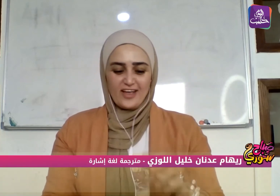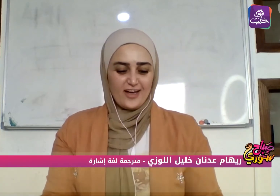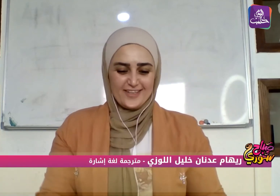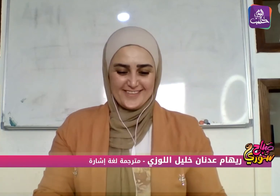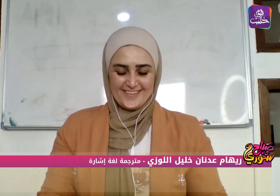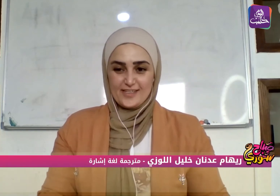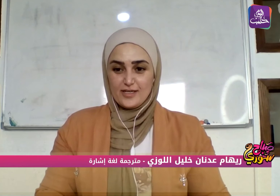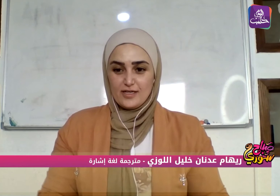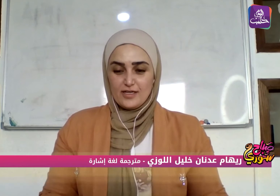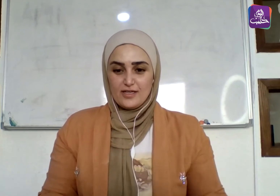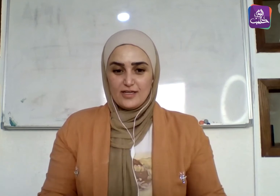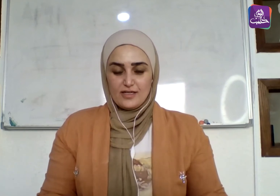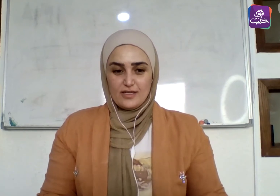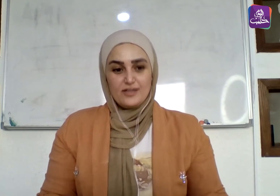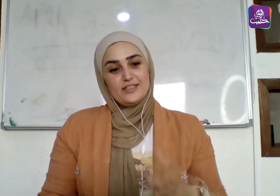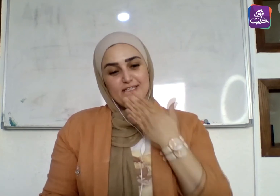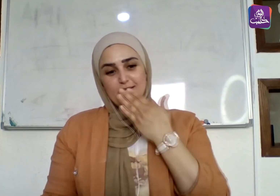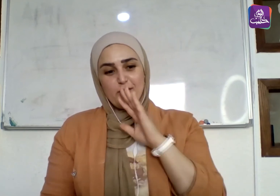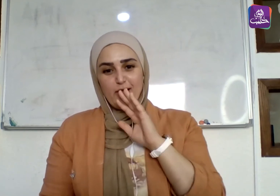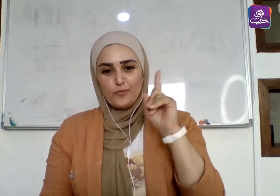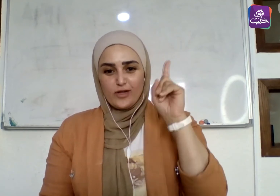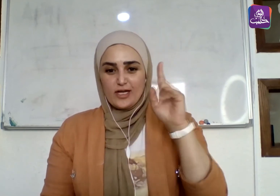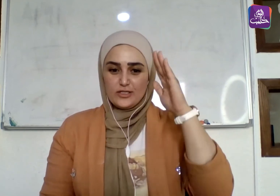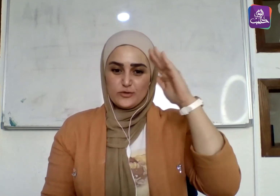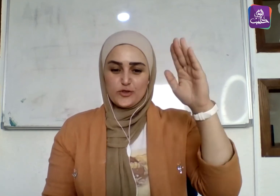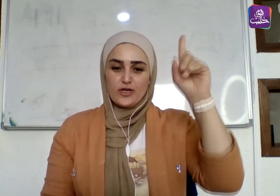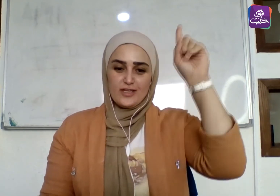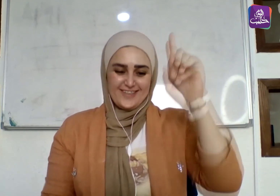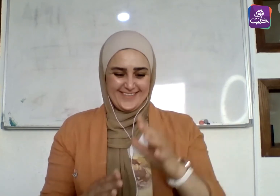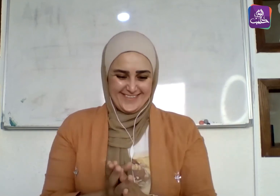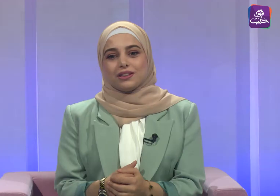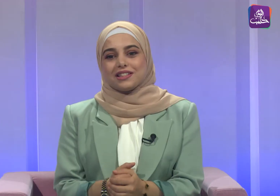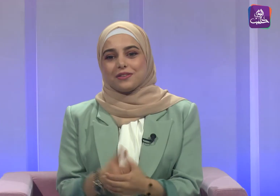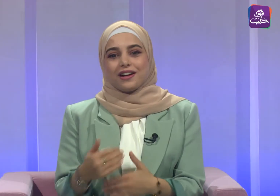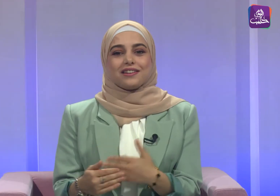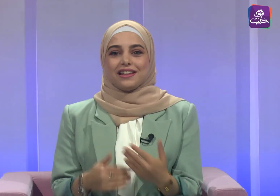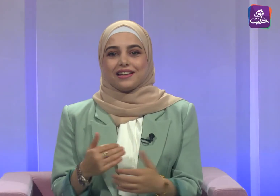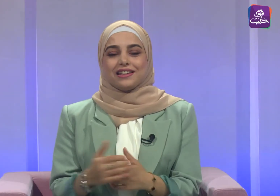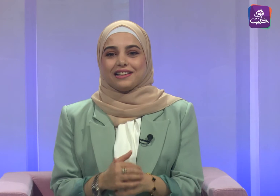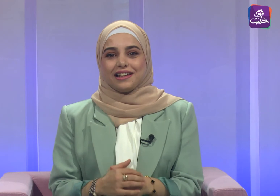ألاء؟ الحمد لله، أنت كيفك؟ تمام الحمد لله. صرنا عم ننتظر فقرتك كل